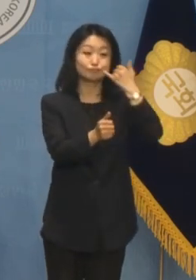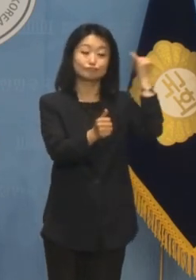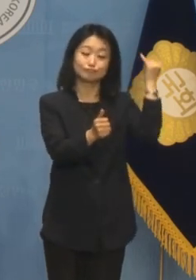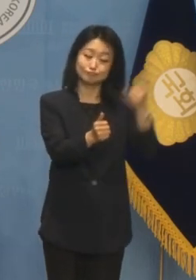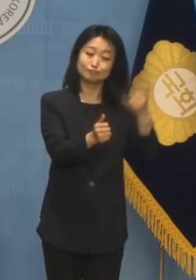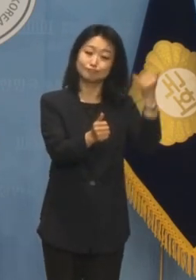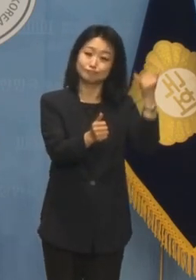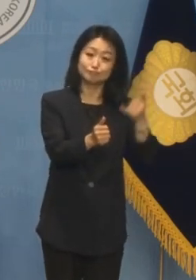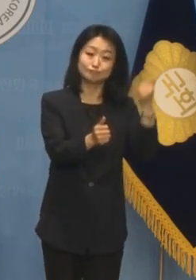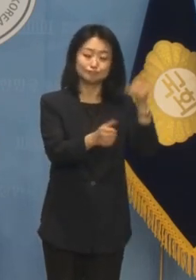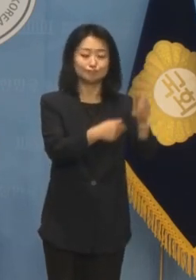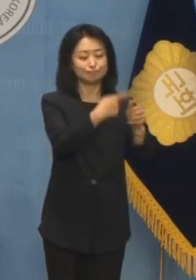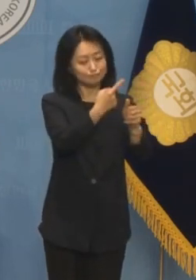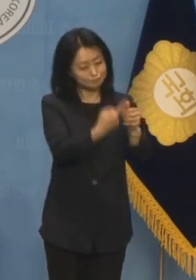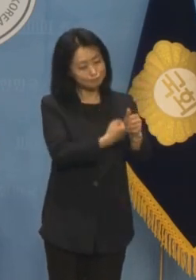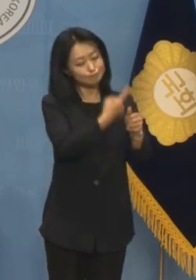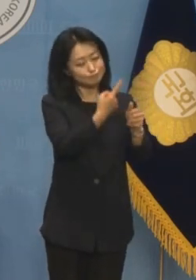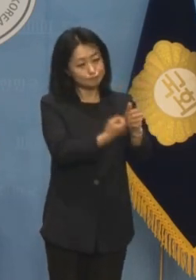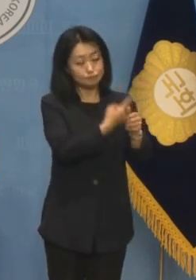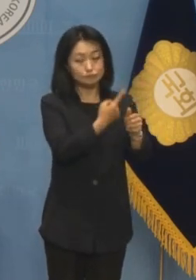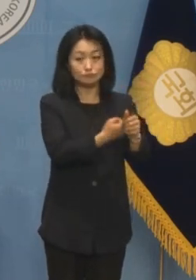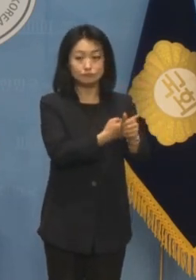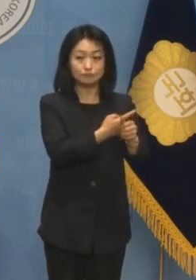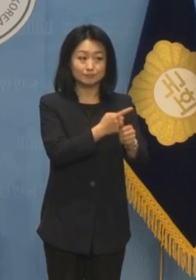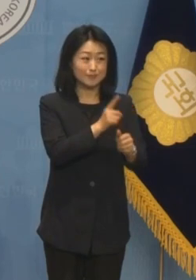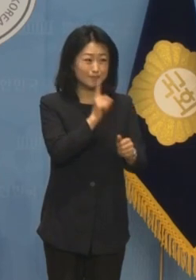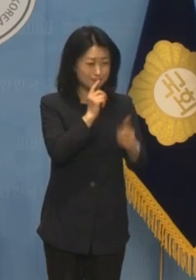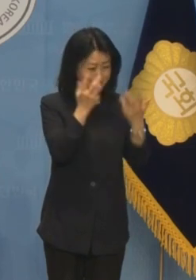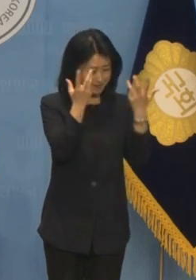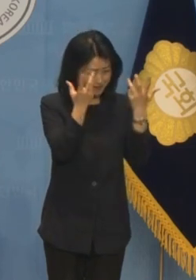일이라는 뻔뻔한 변명을 내놓았습니다.